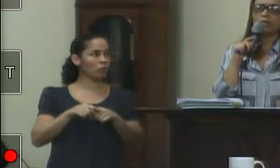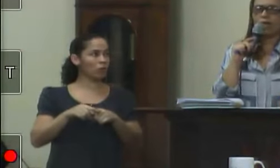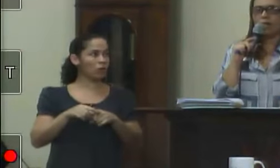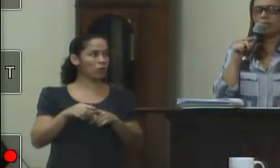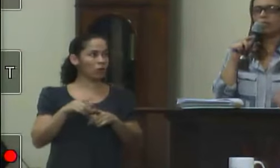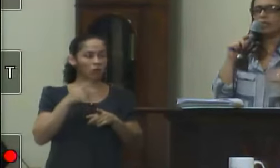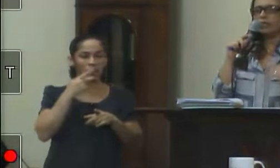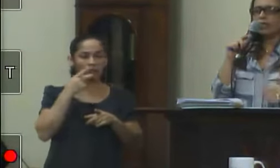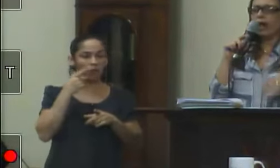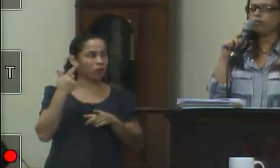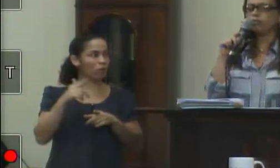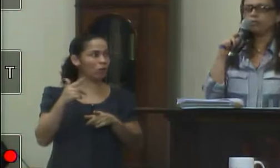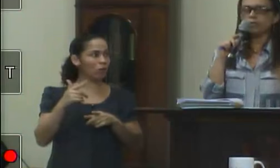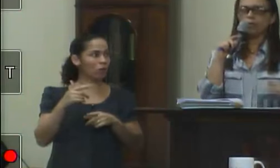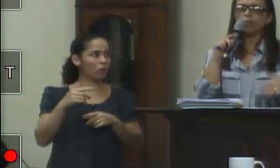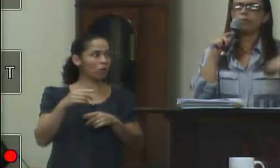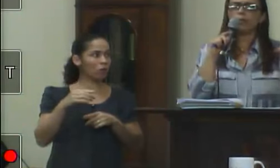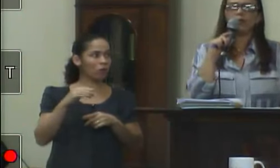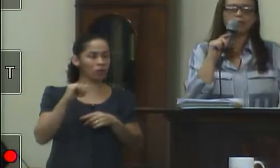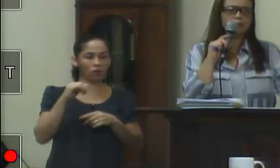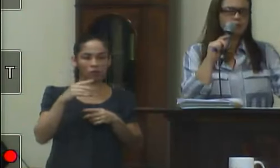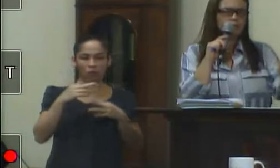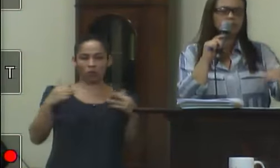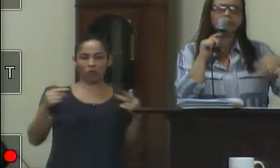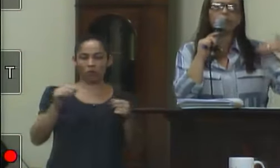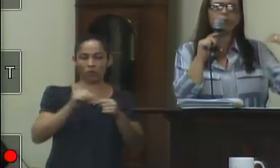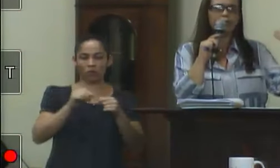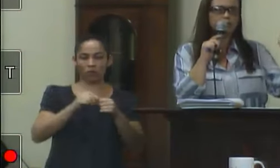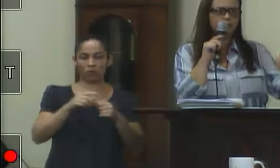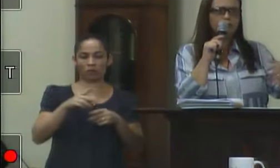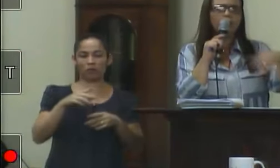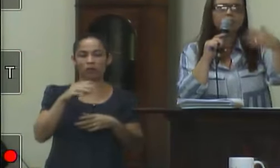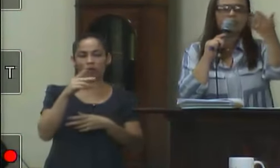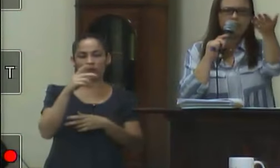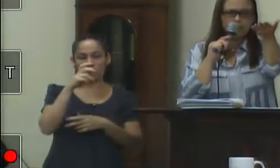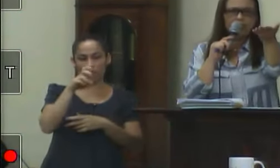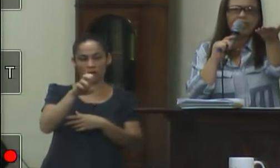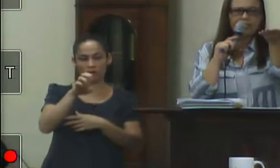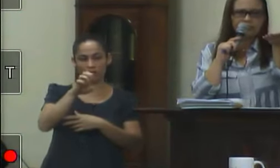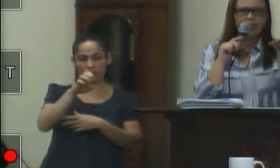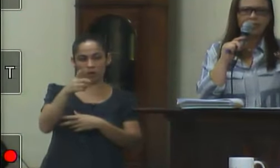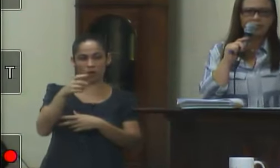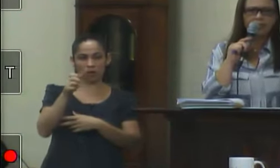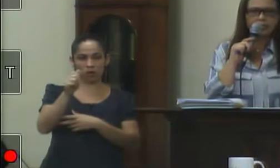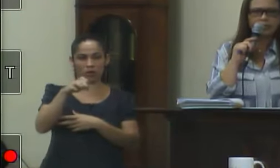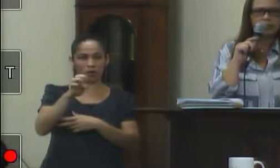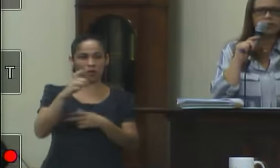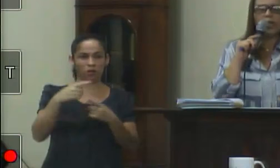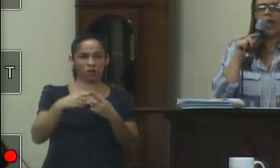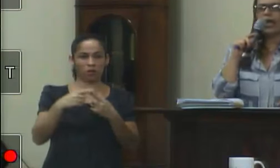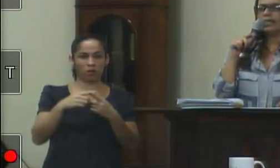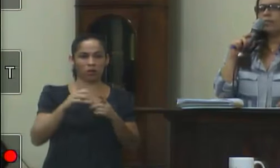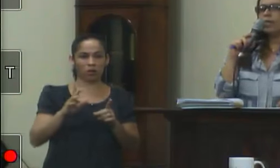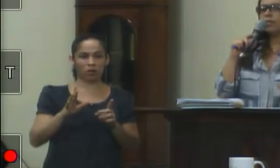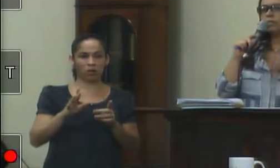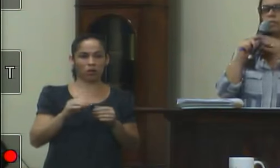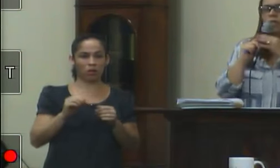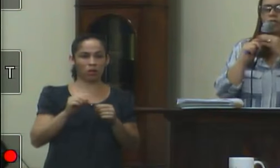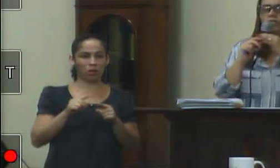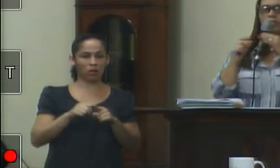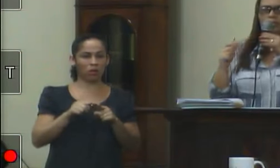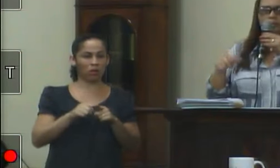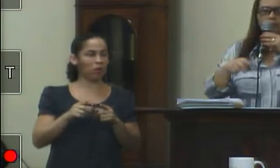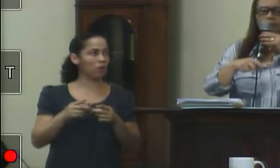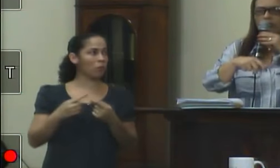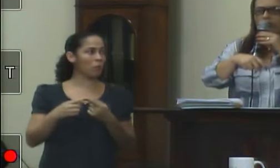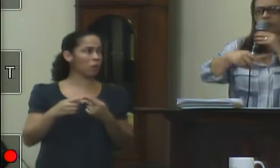de ausência de material, de insumos para coleta de preventivo, para coleta de biópsia. Jaqueline está aí, não era isso? Até mesmo